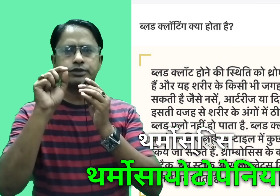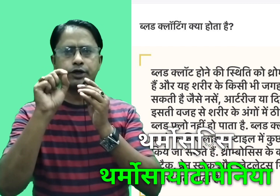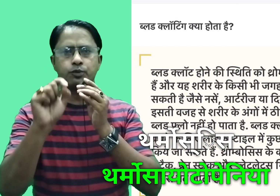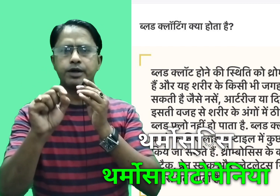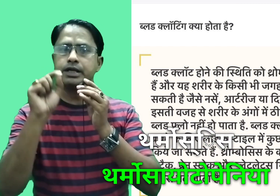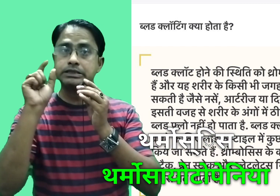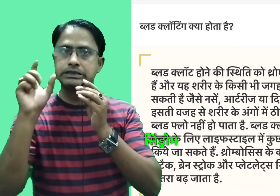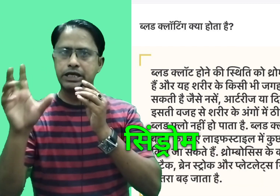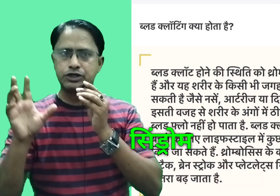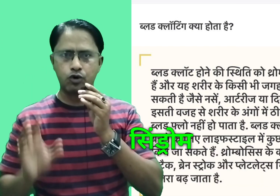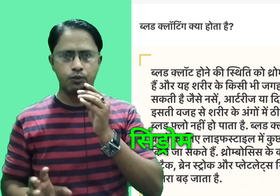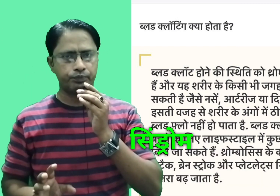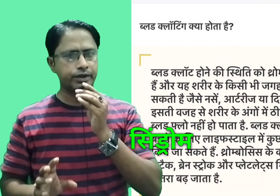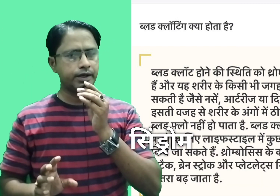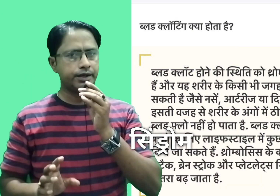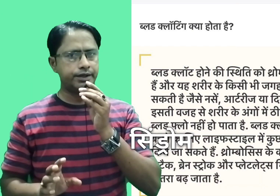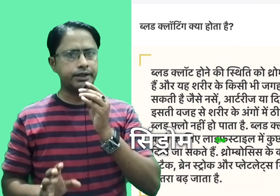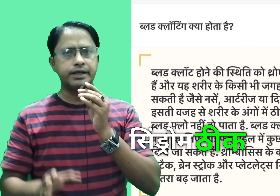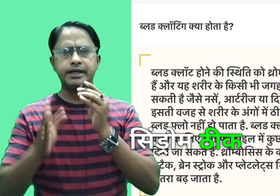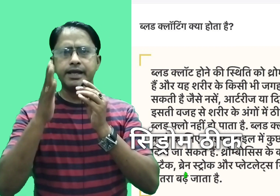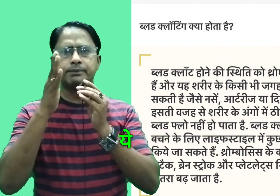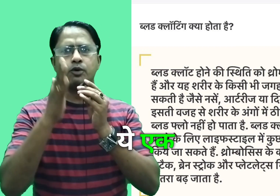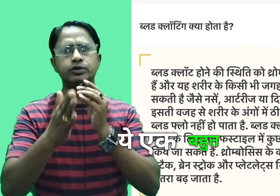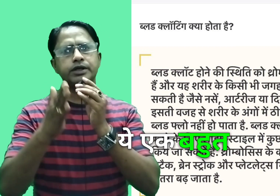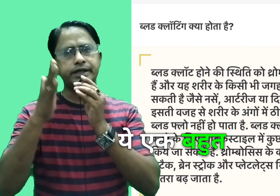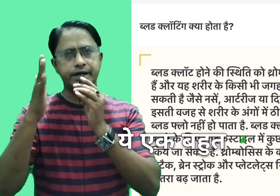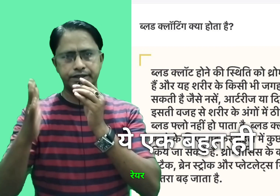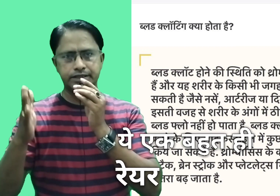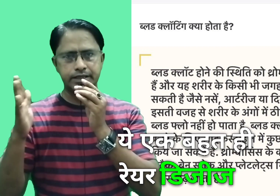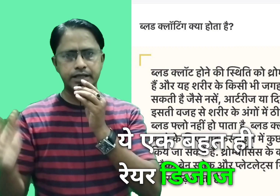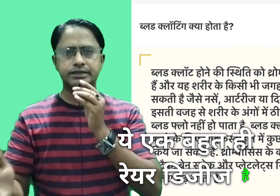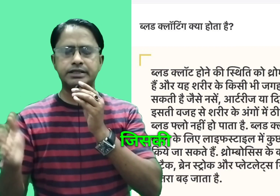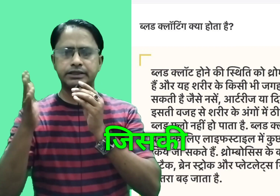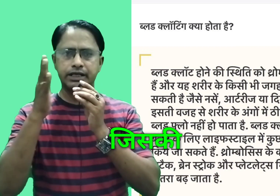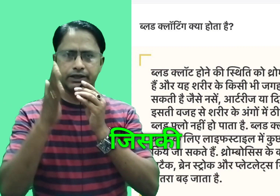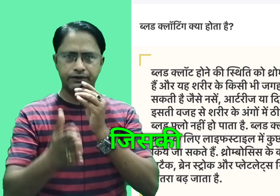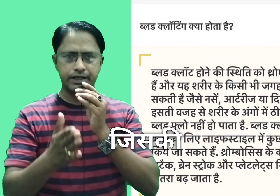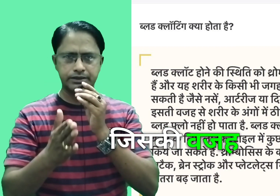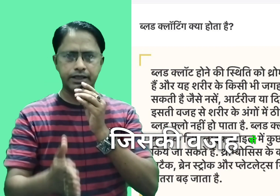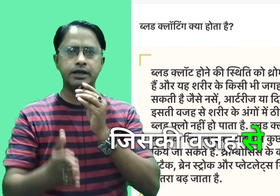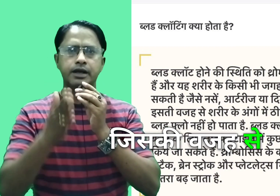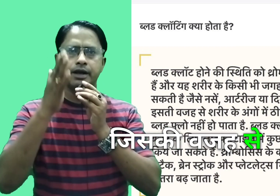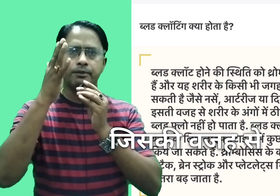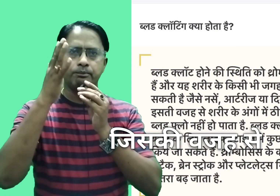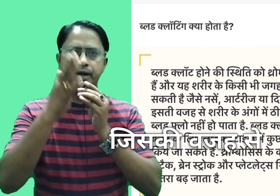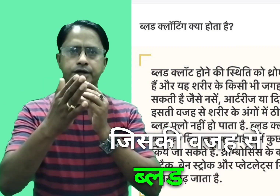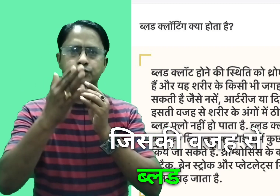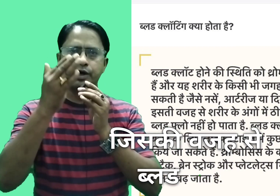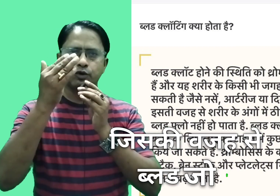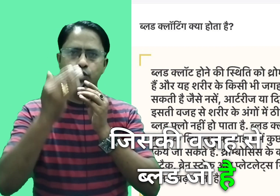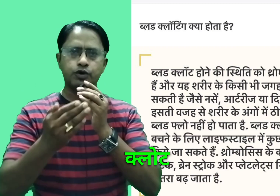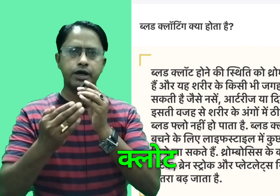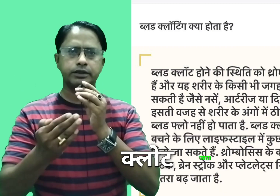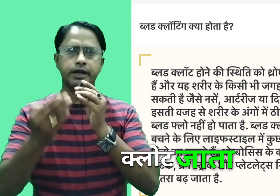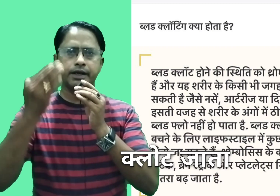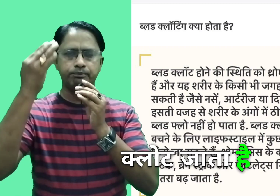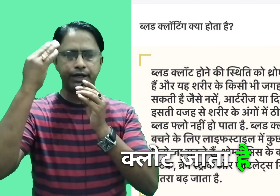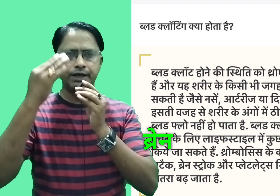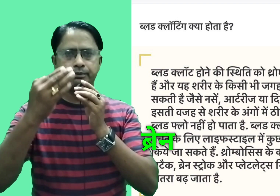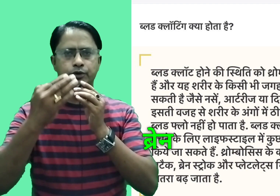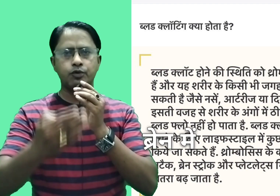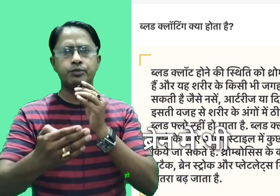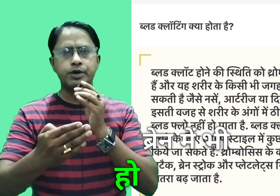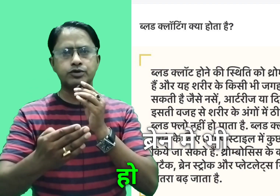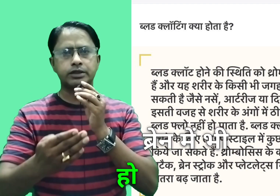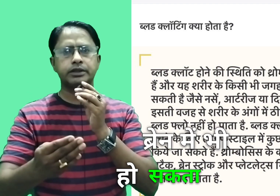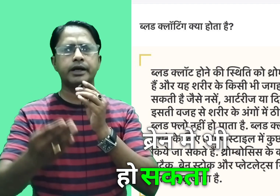थर्मोसिस थर्मोसाइटोपेनिया सिंड्रोम। ठीक है, ये एक बहुत ही रेयर डिजीज़ है जिसकी वजह से ब्लड जो है क्लॉट हो जाता है।